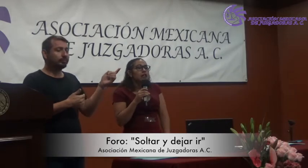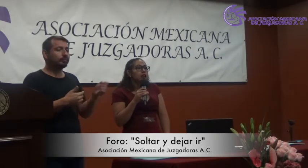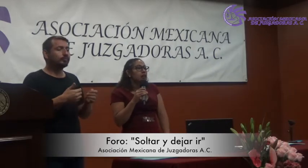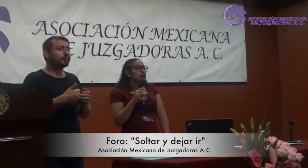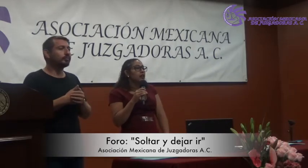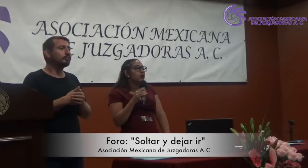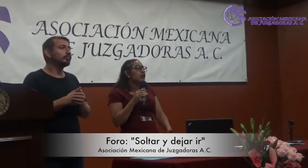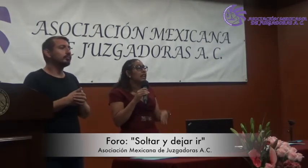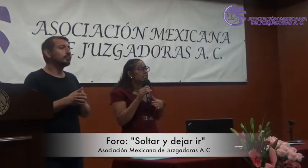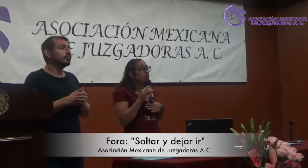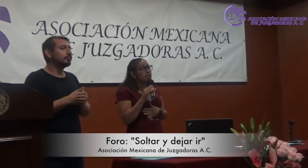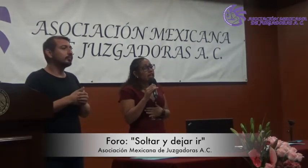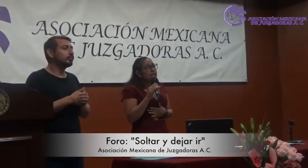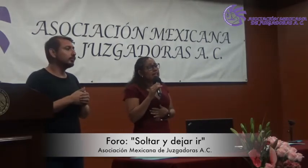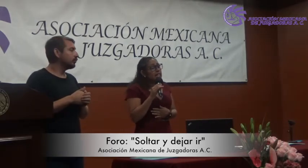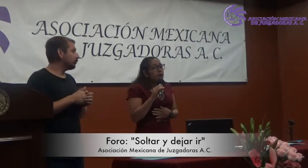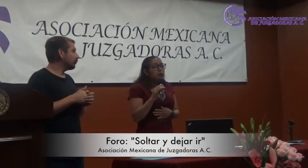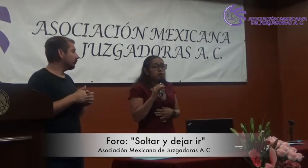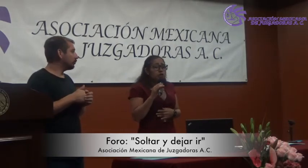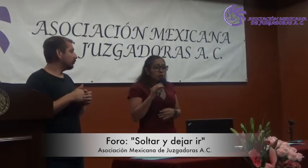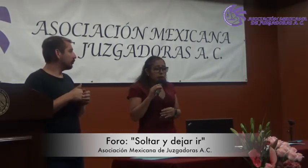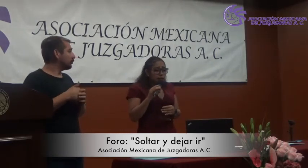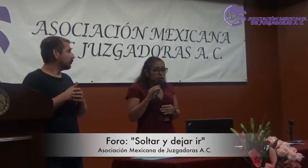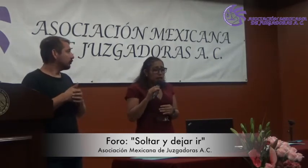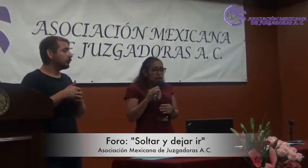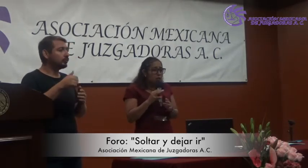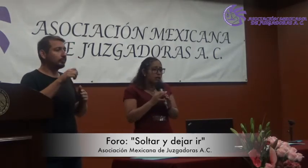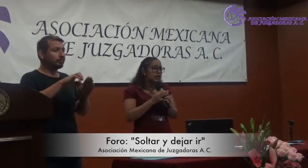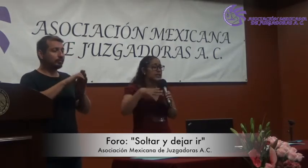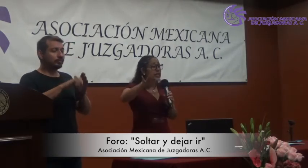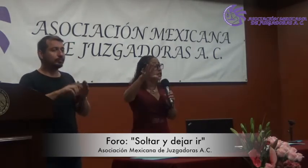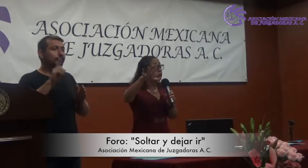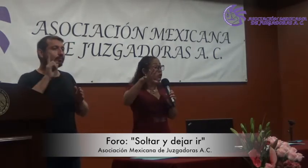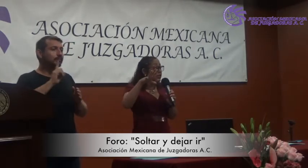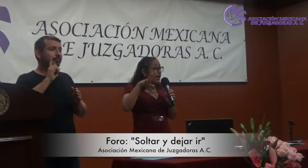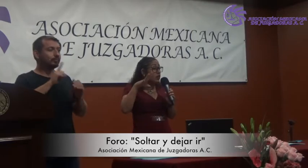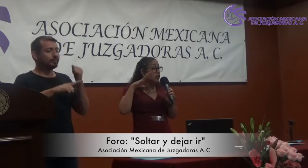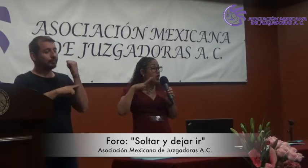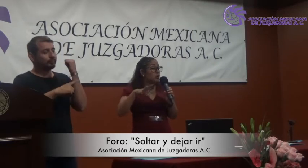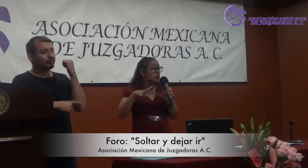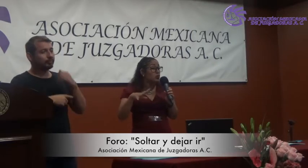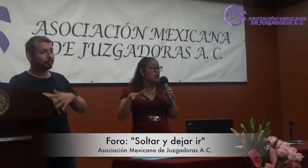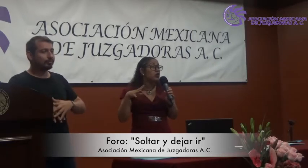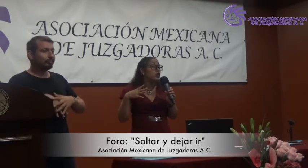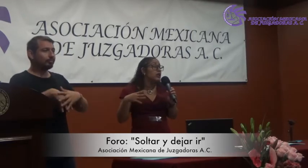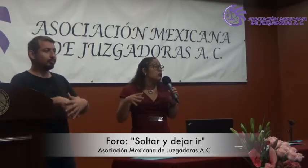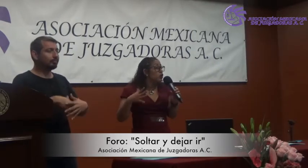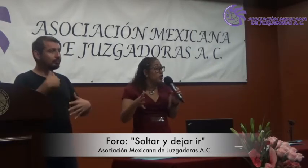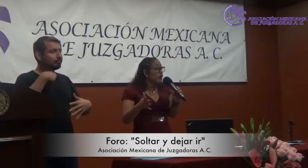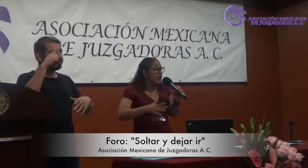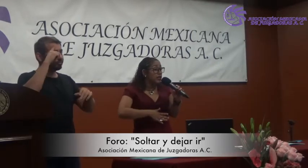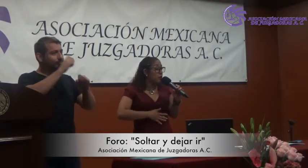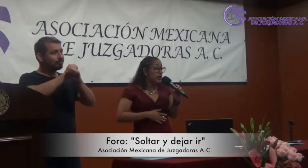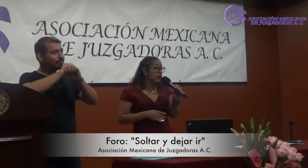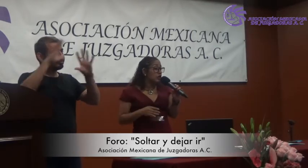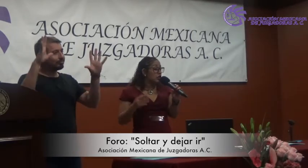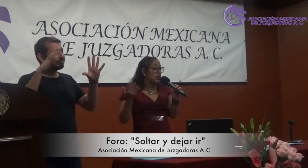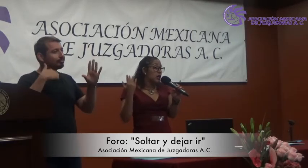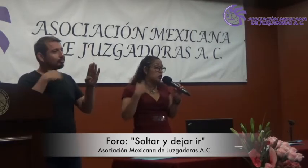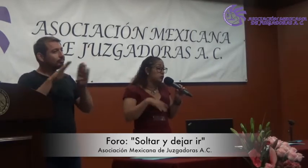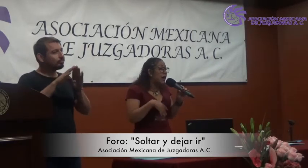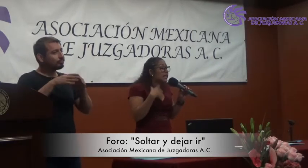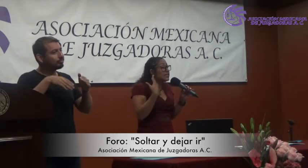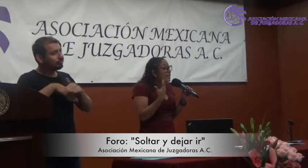Salir de la zona en la que estábamos, en el vientre de la madre, y ser expulsados a un mundo muy diferente, porque